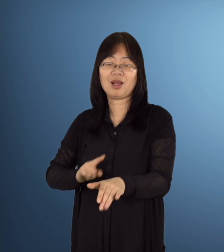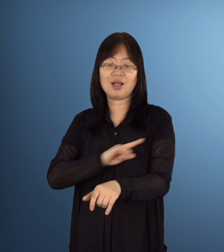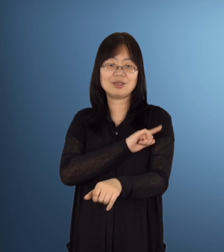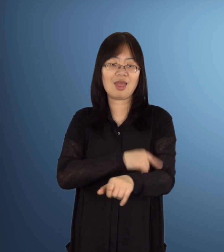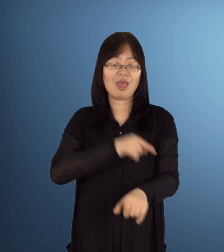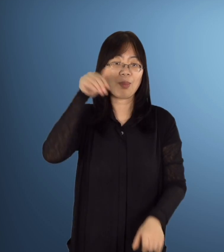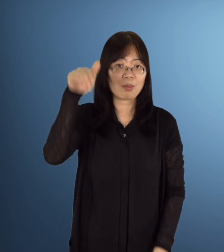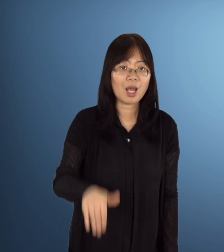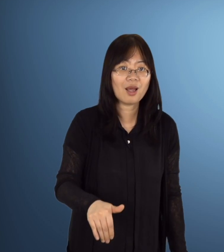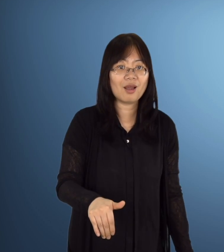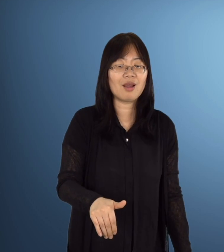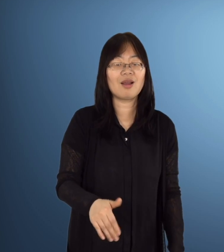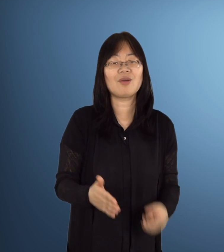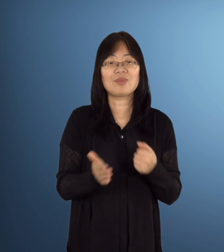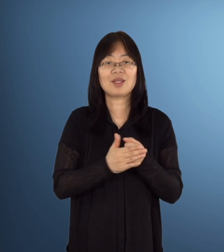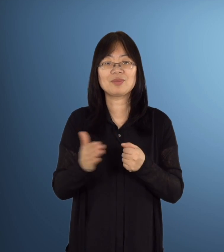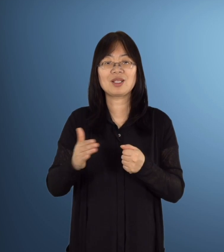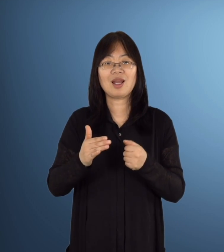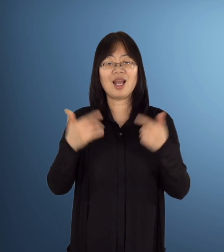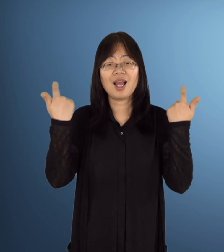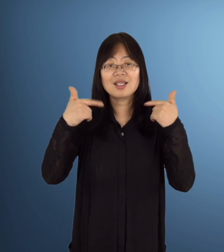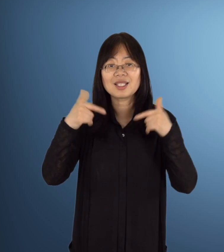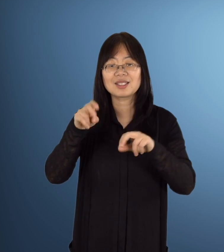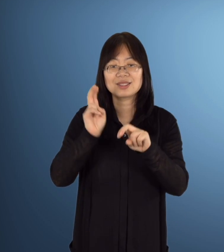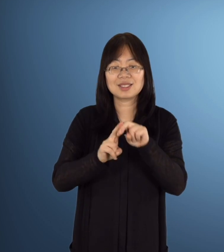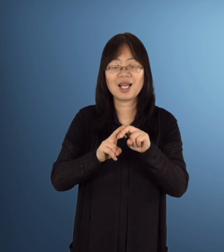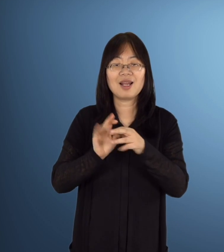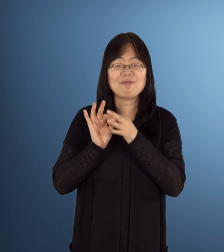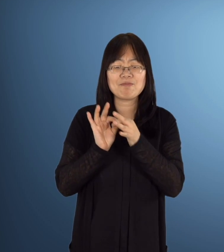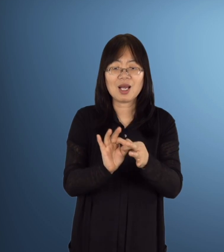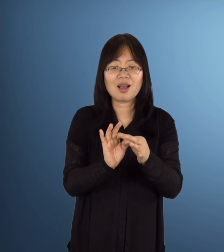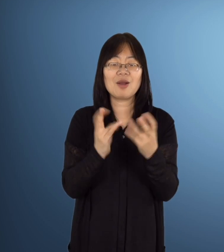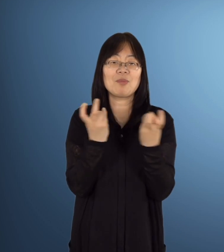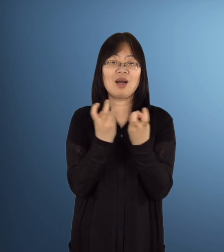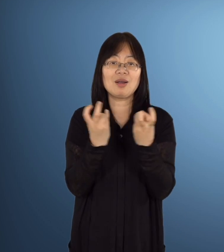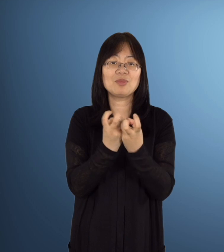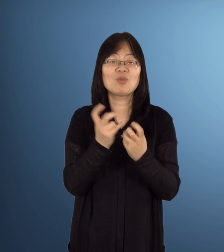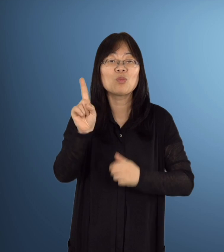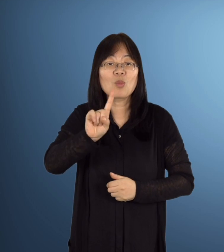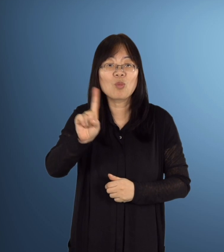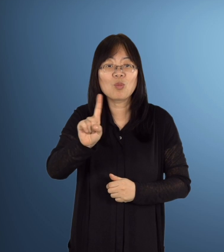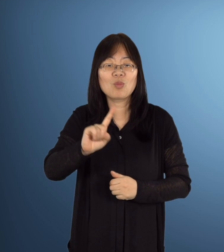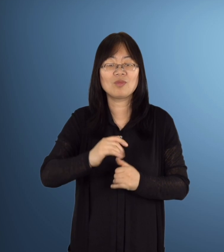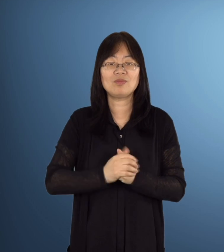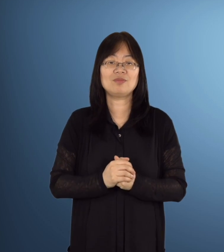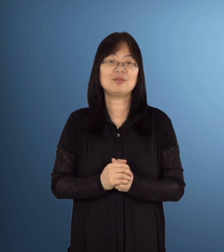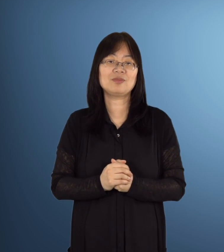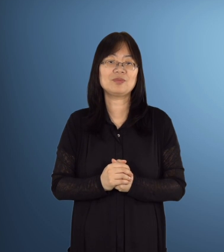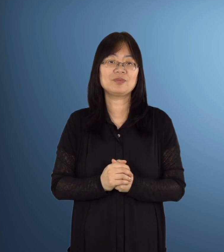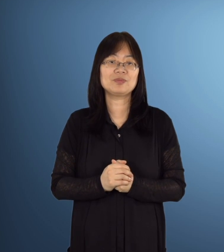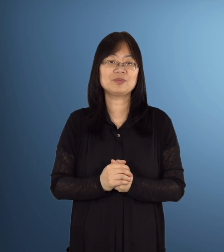실력이 퇴보해버립니다. 항상 그 자리를 유지하는 방법은